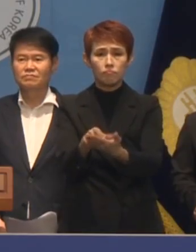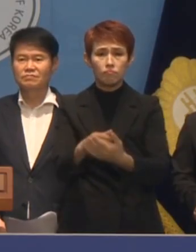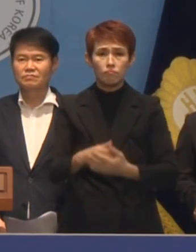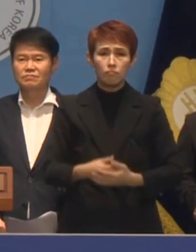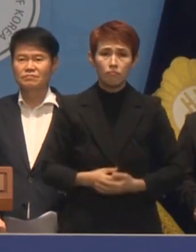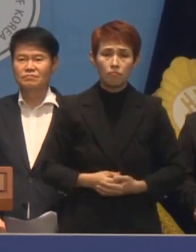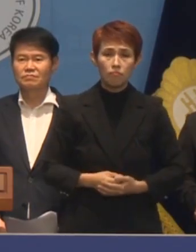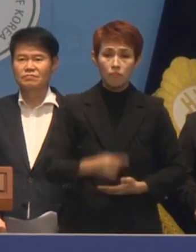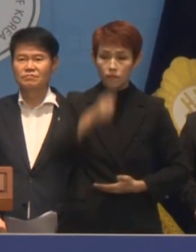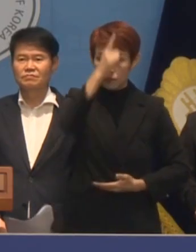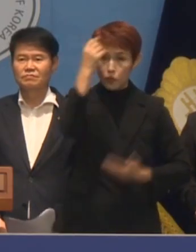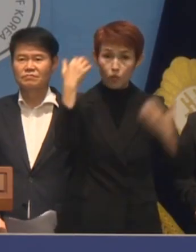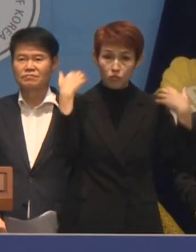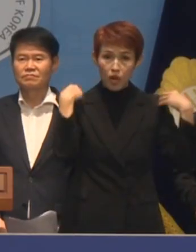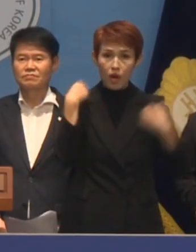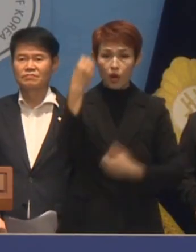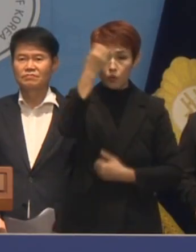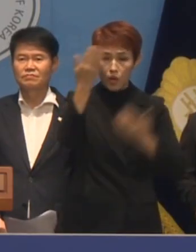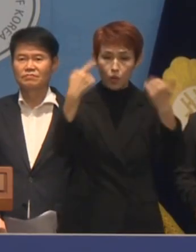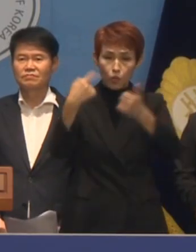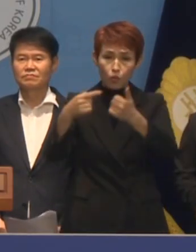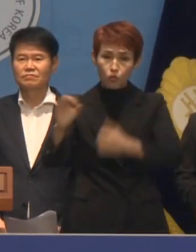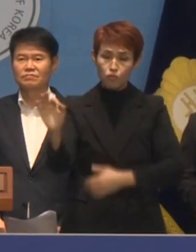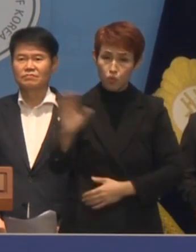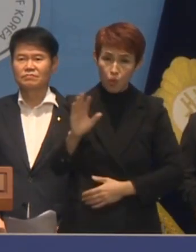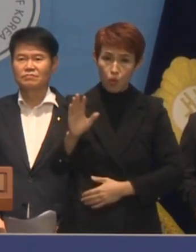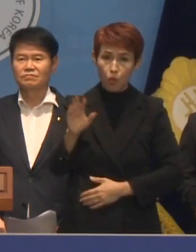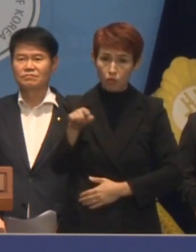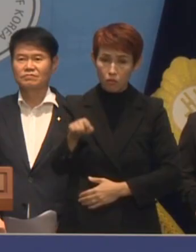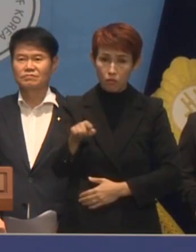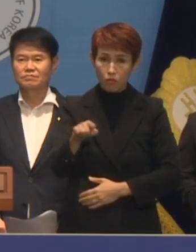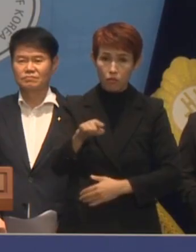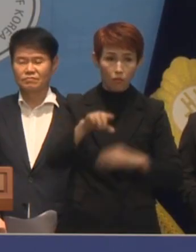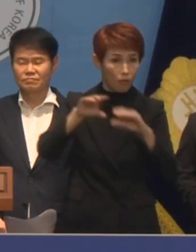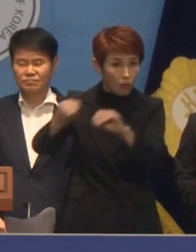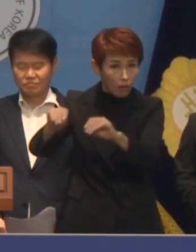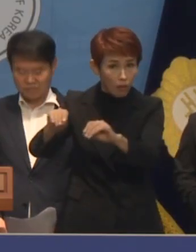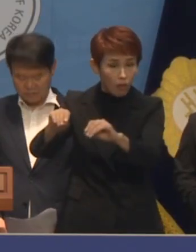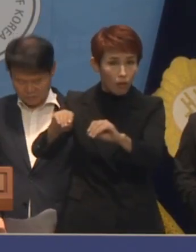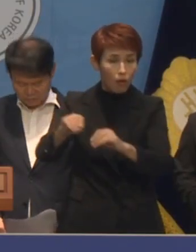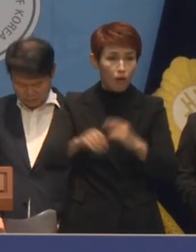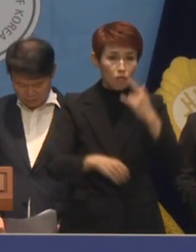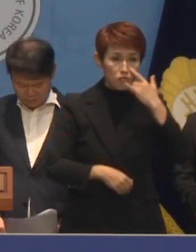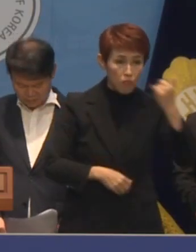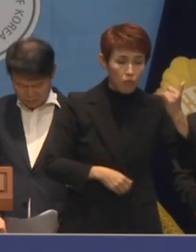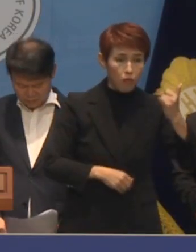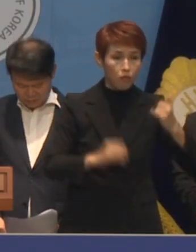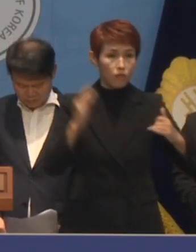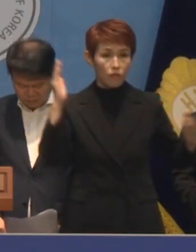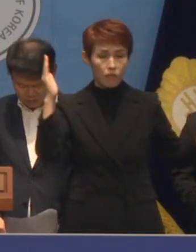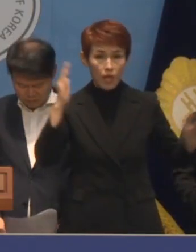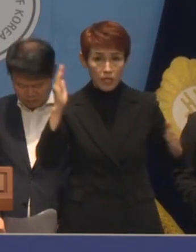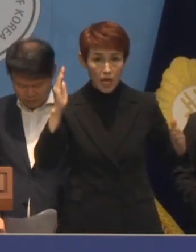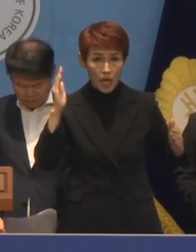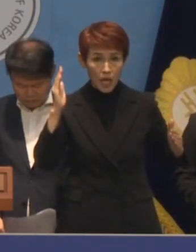어떻게 정부가 고교 무상교육을 중단하고 학부모와 학생에게